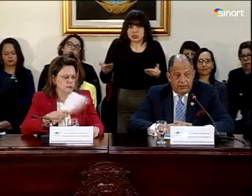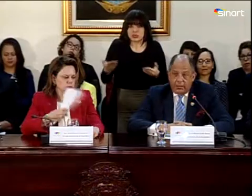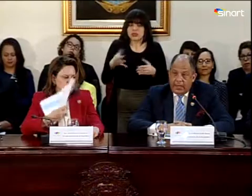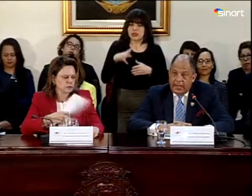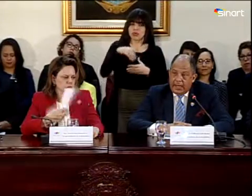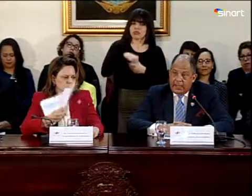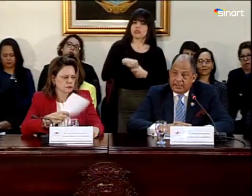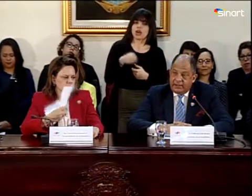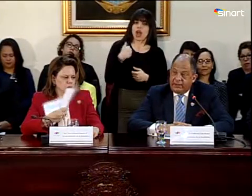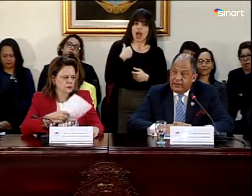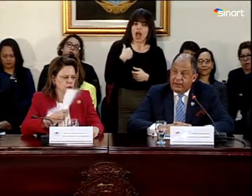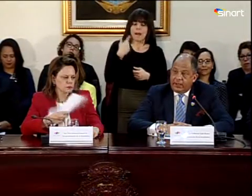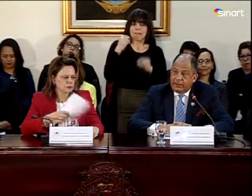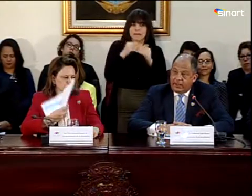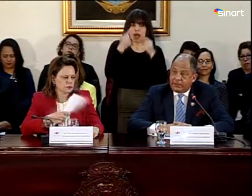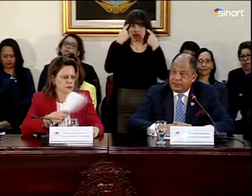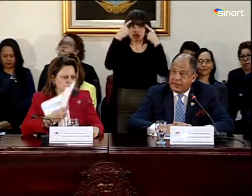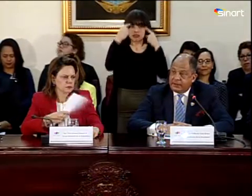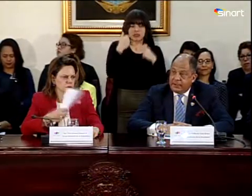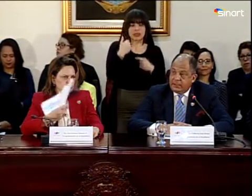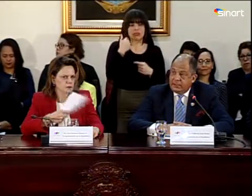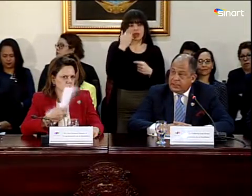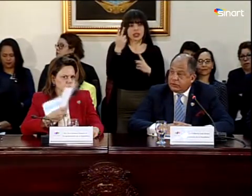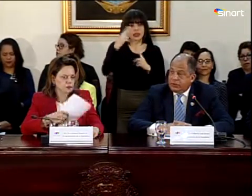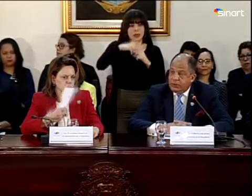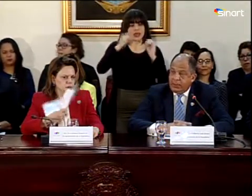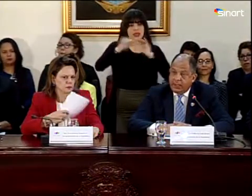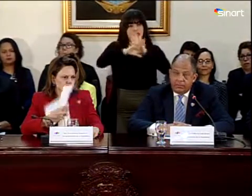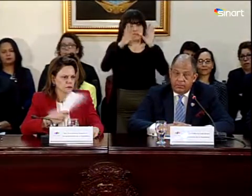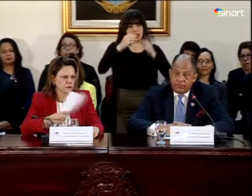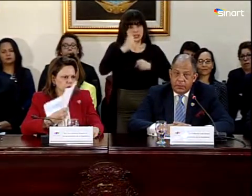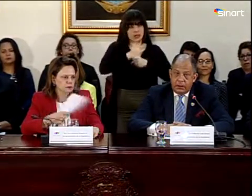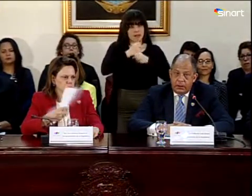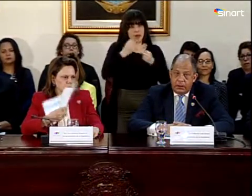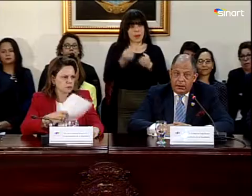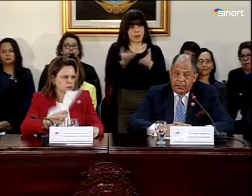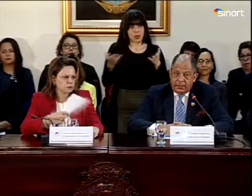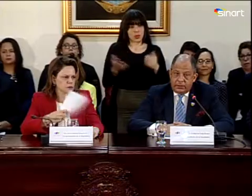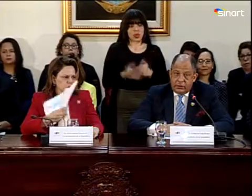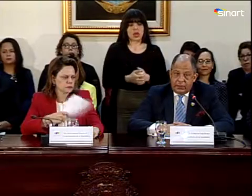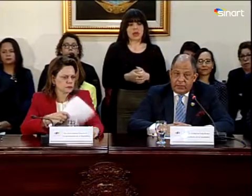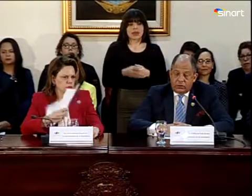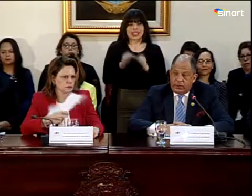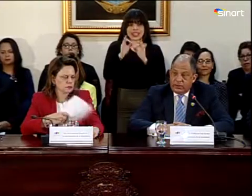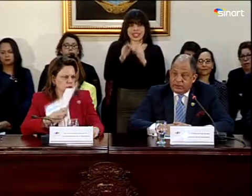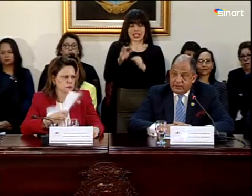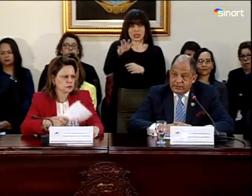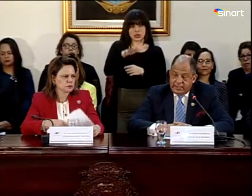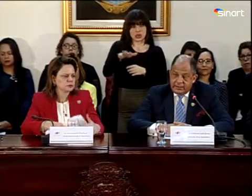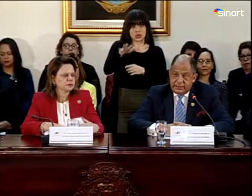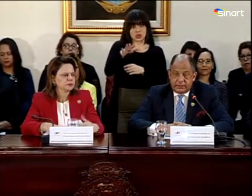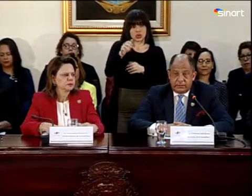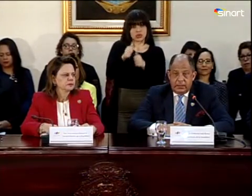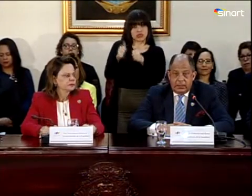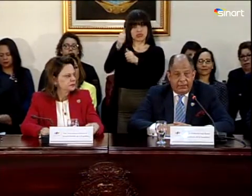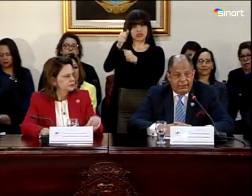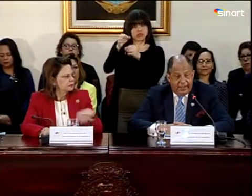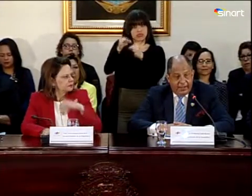llevan a hacer efectiva la transparencia de la gestión pública. La decisión que han tomado estas